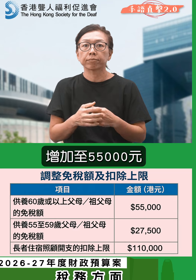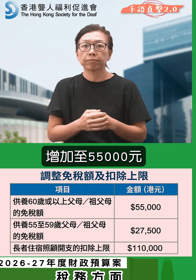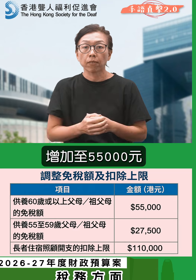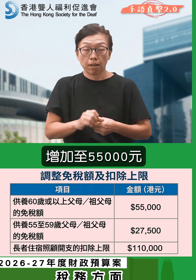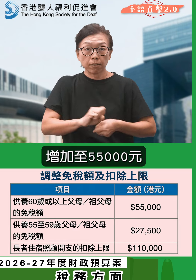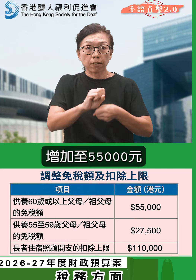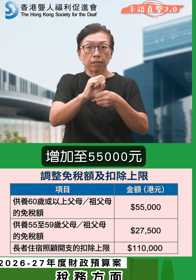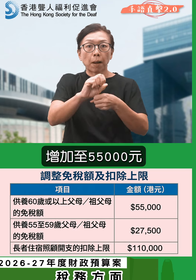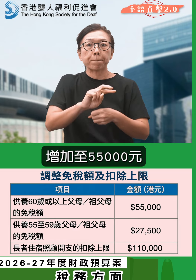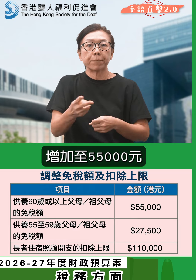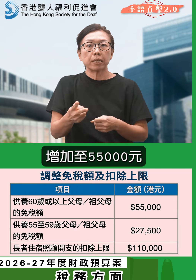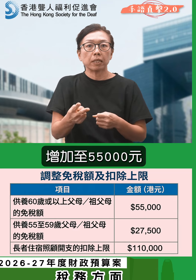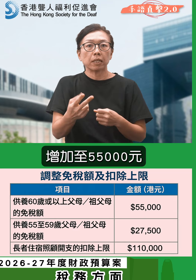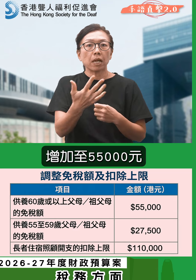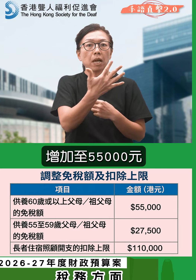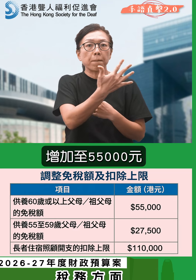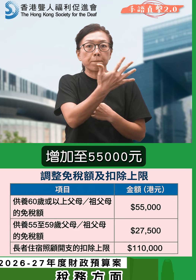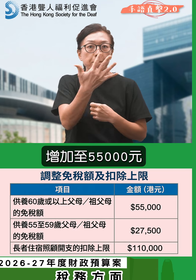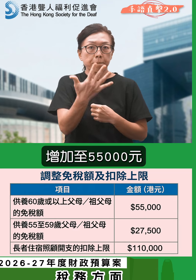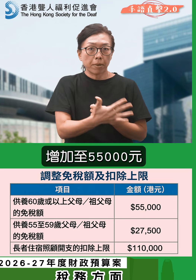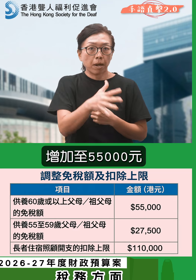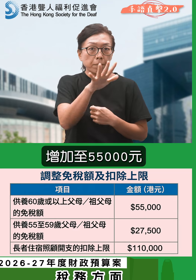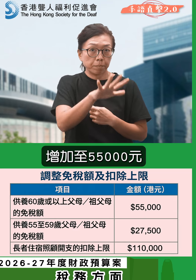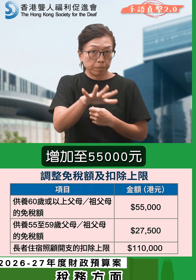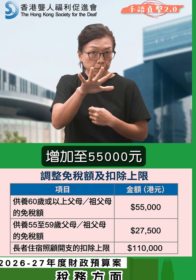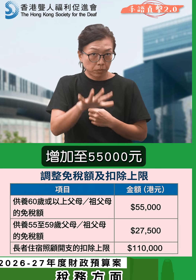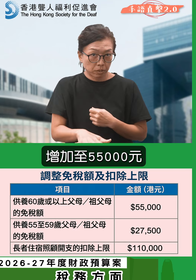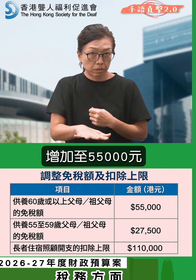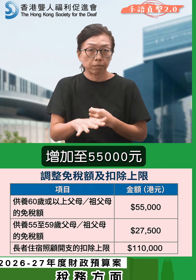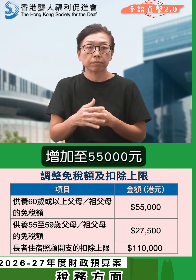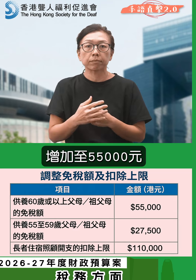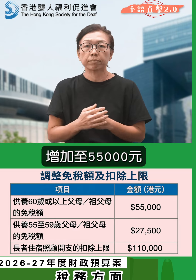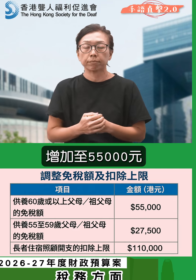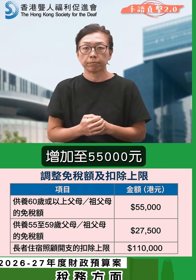增加至55000元，